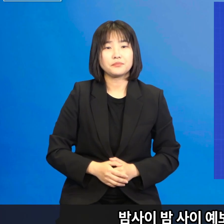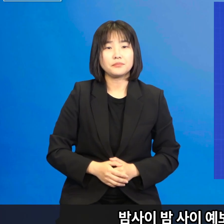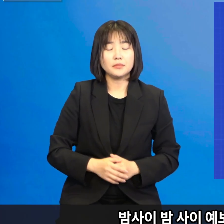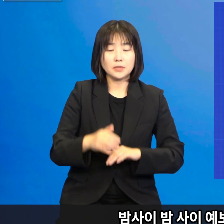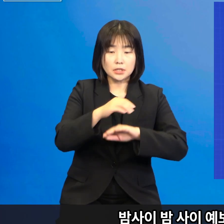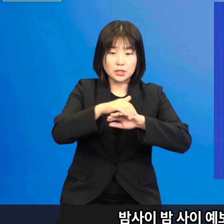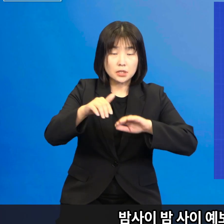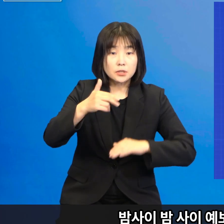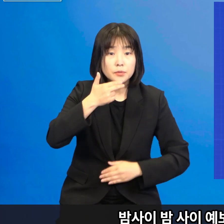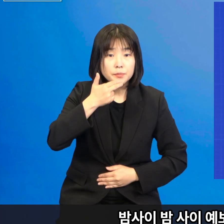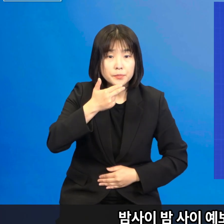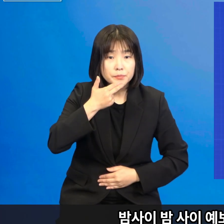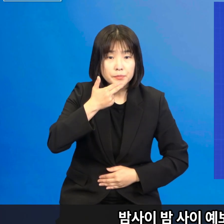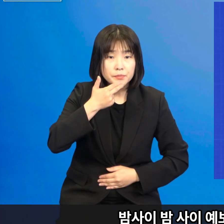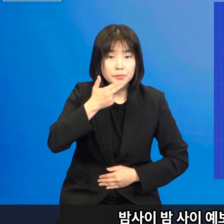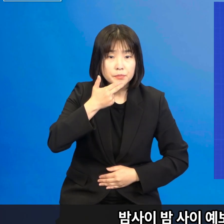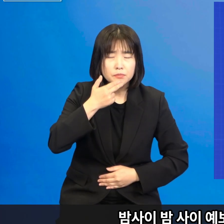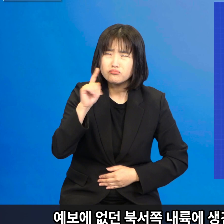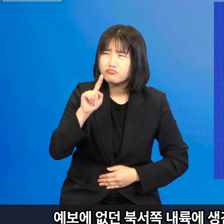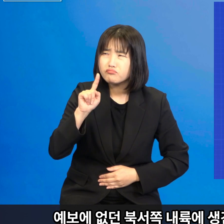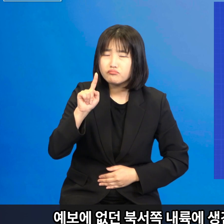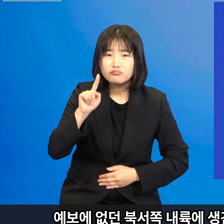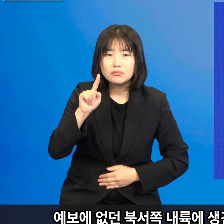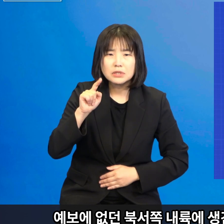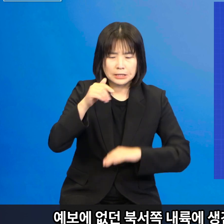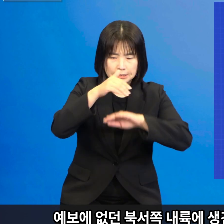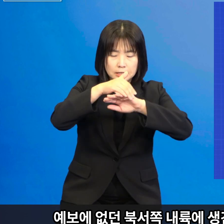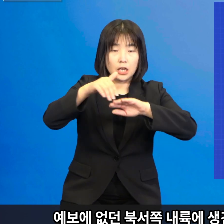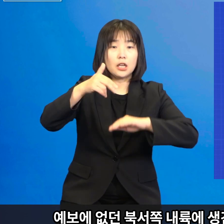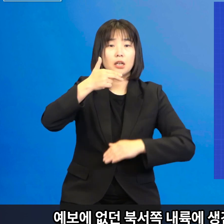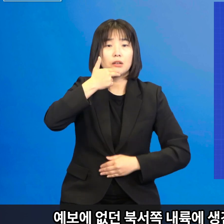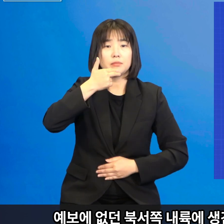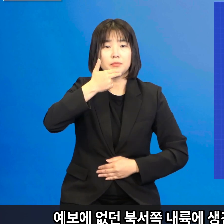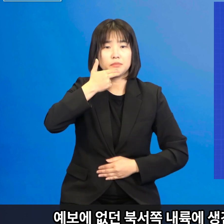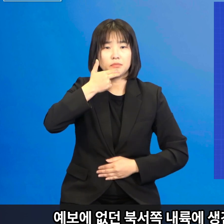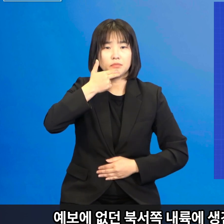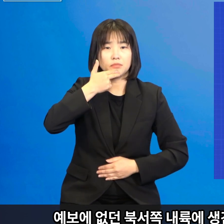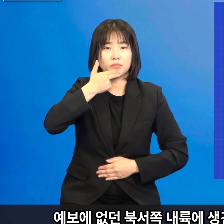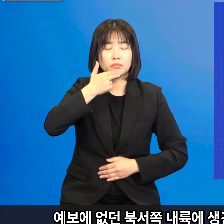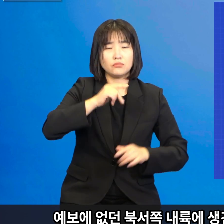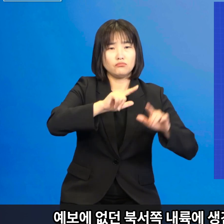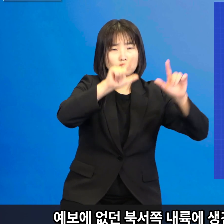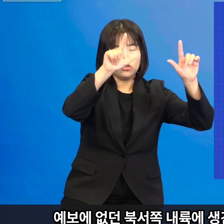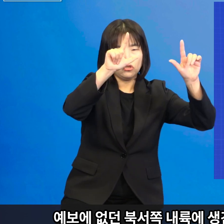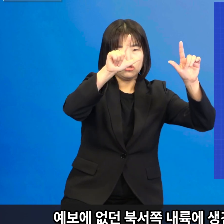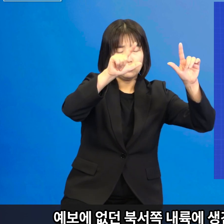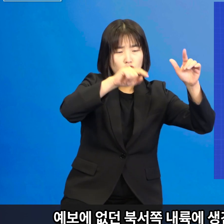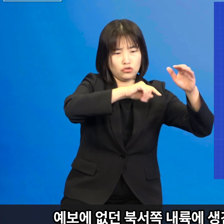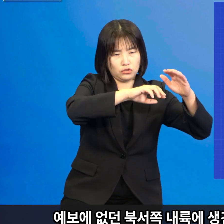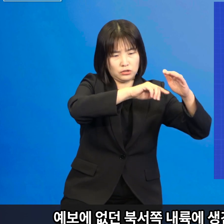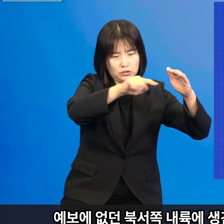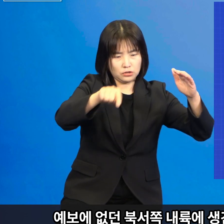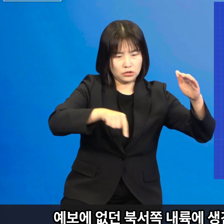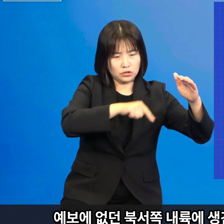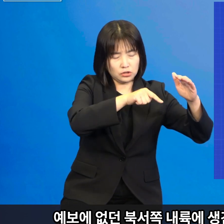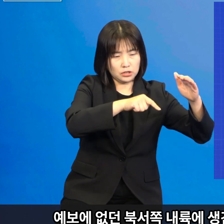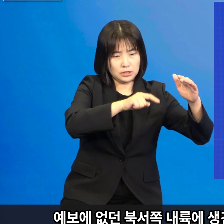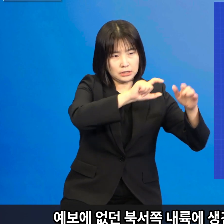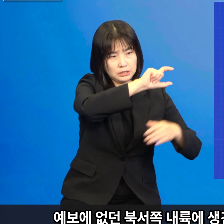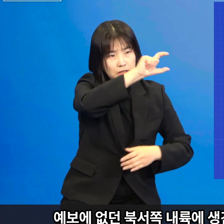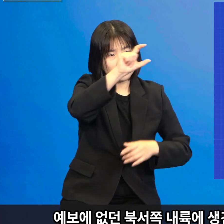예보에 없던, 뭐라고요? 예보에 없던 북서쪽 내륙에 생긴 띠 모양의